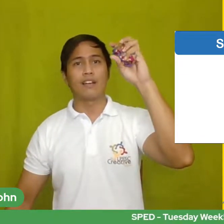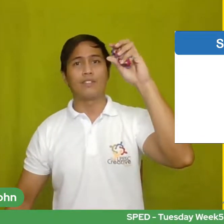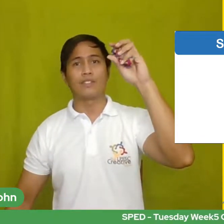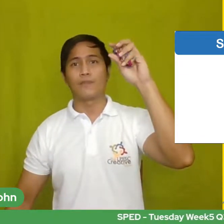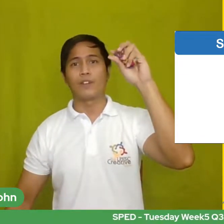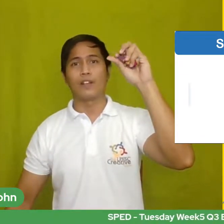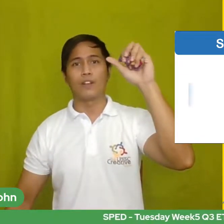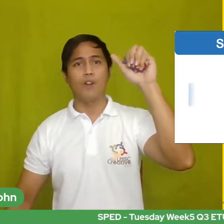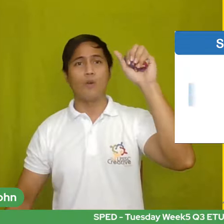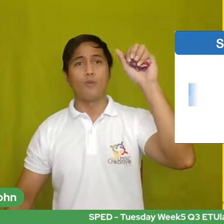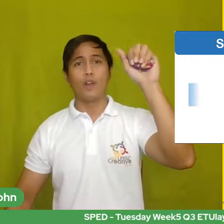counts. Go.